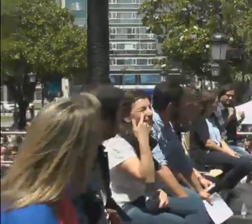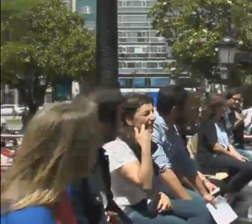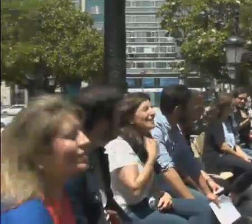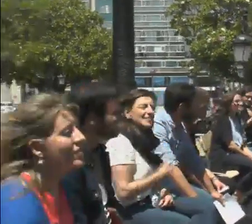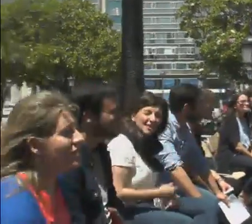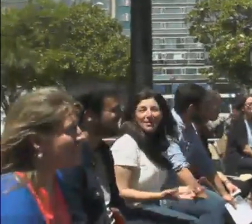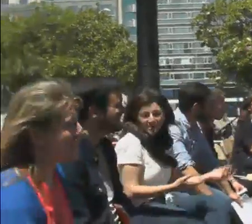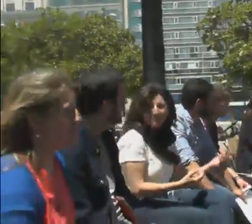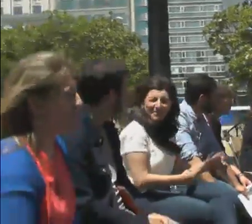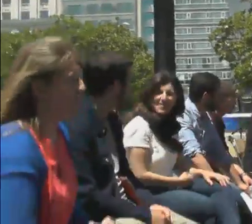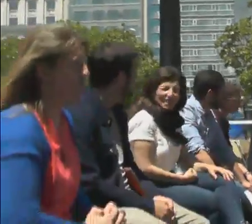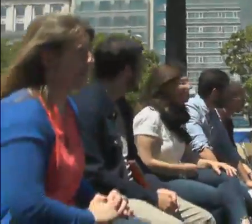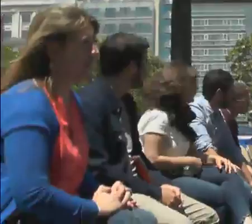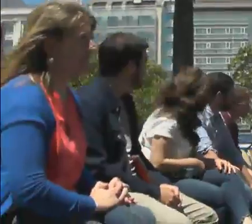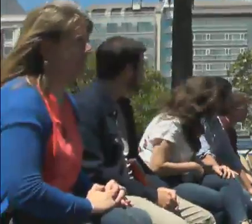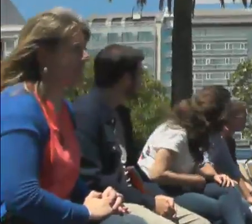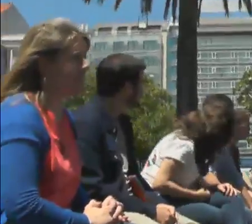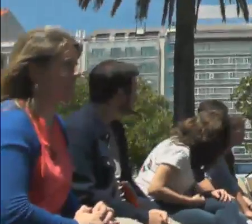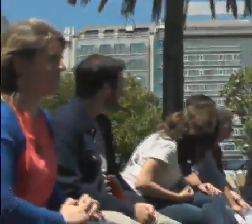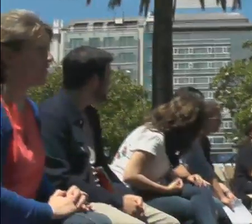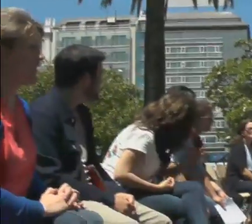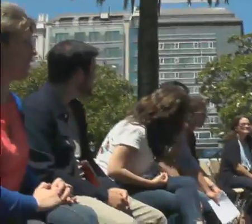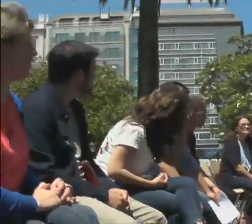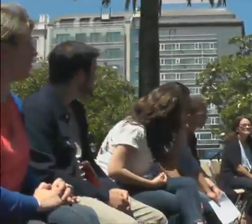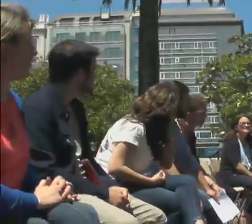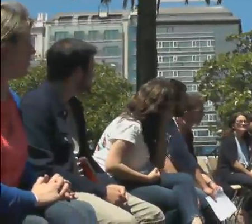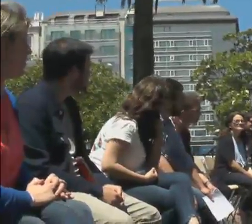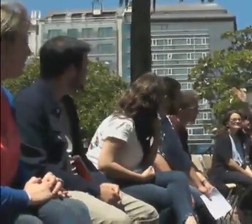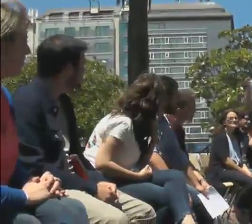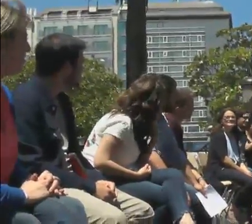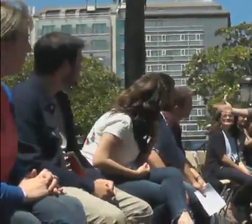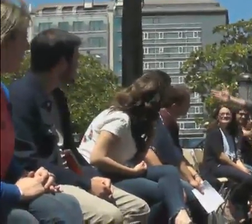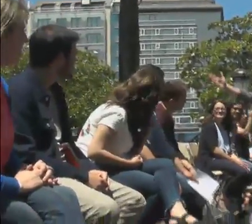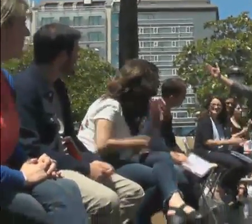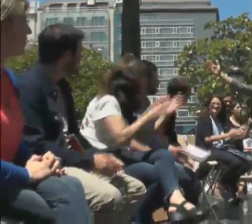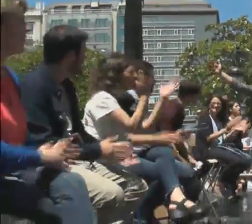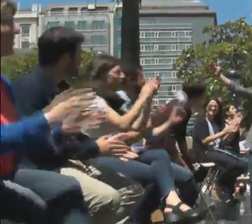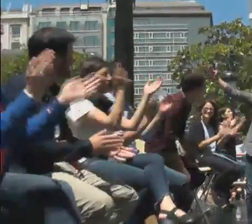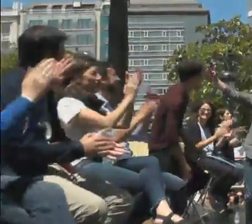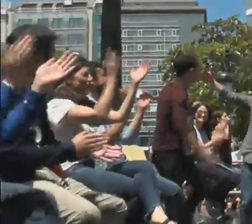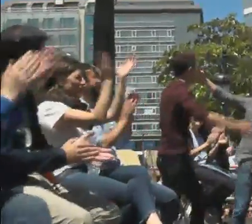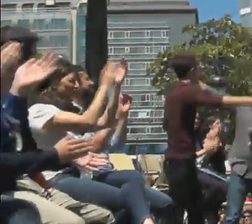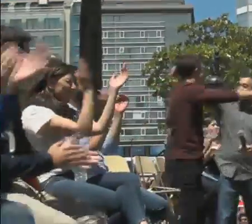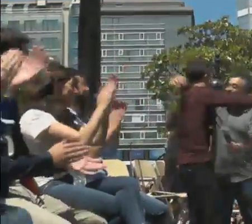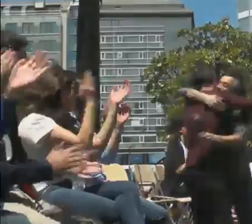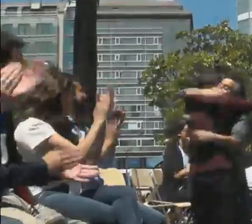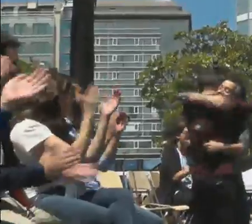máis brillantes que existe no panorama político español. É, por suposto, Íñigo Errejón.